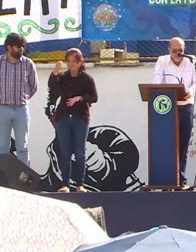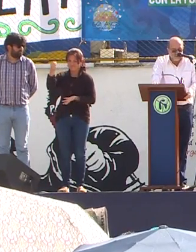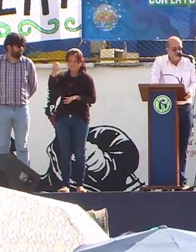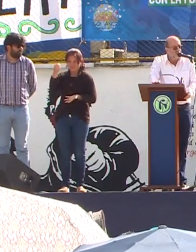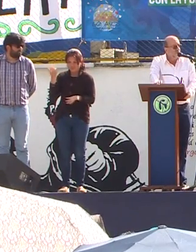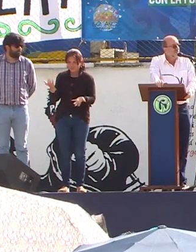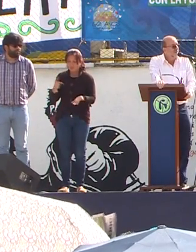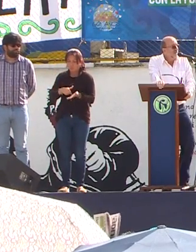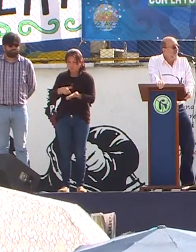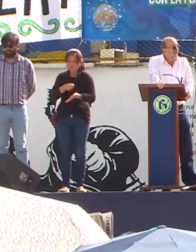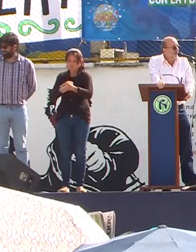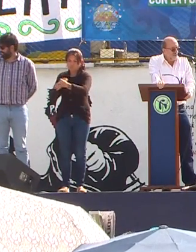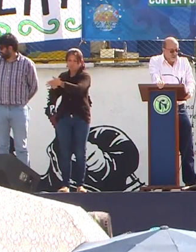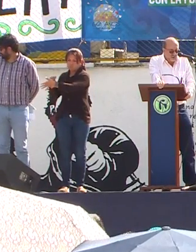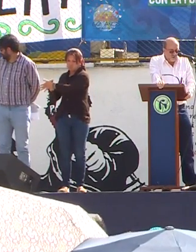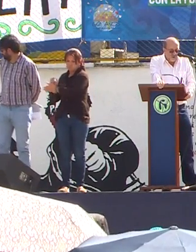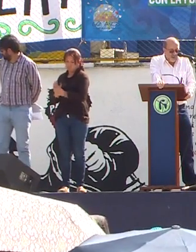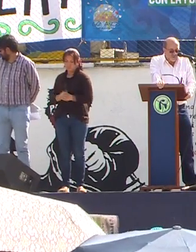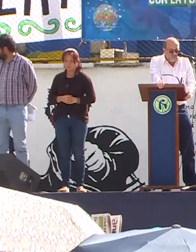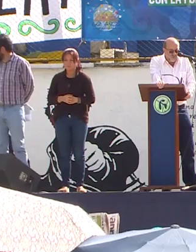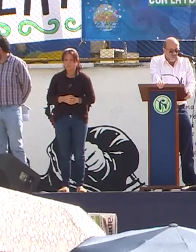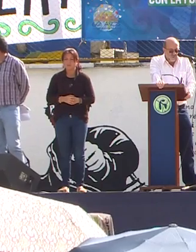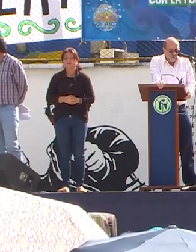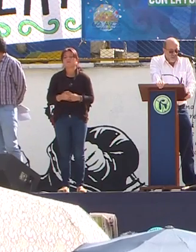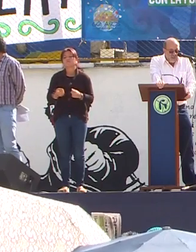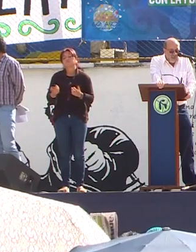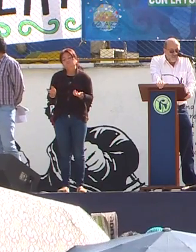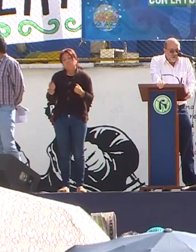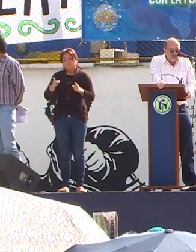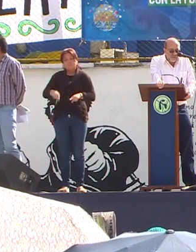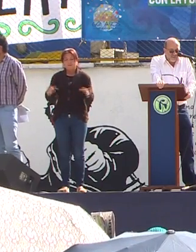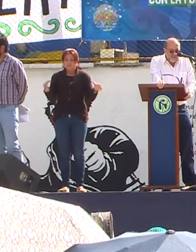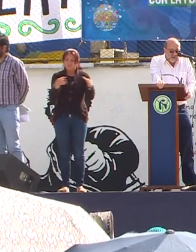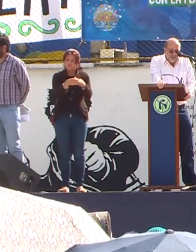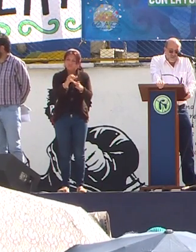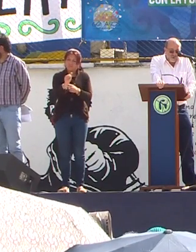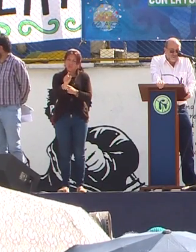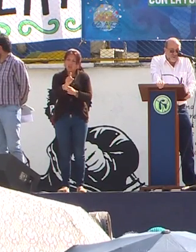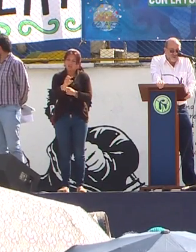Entre tanto, de acuerdo con ASPU,